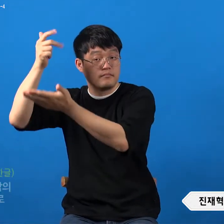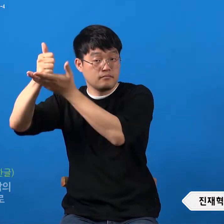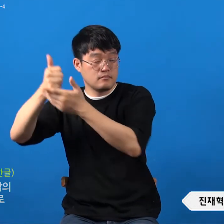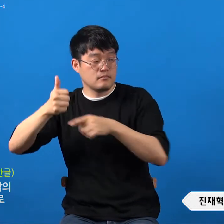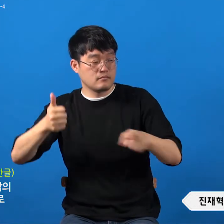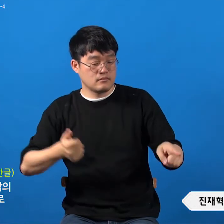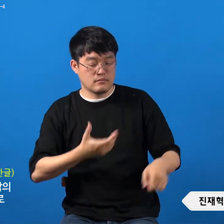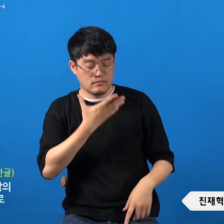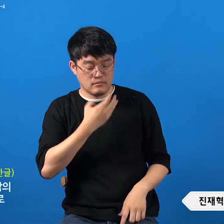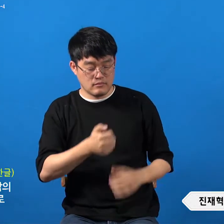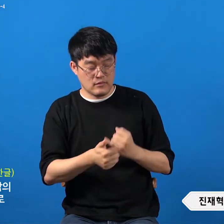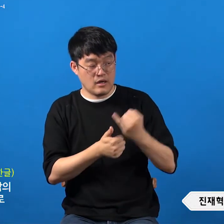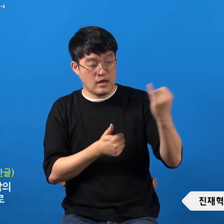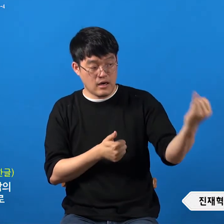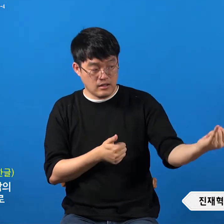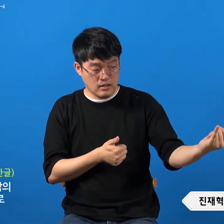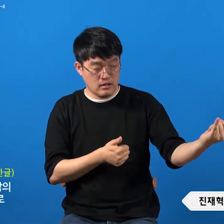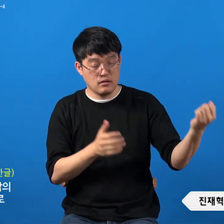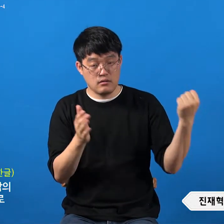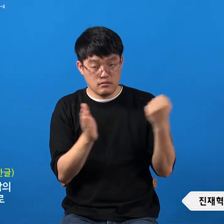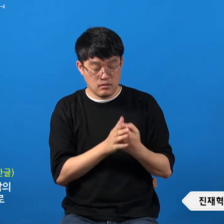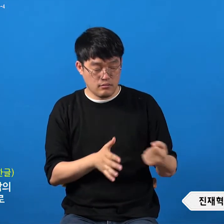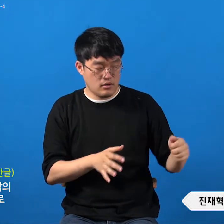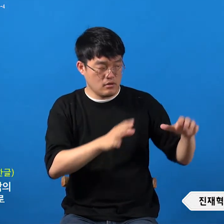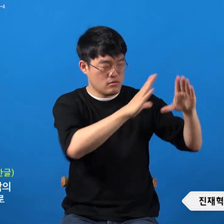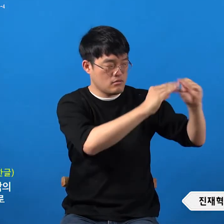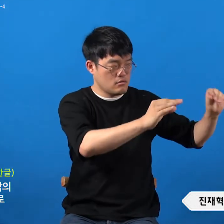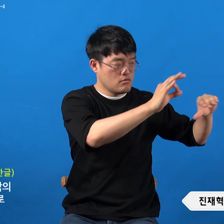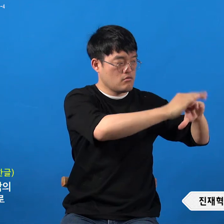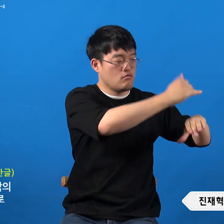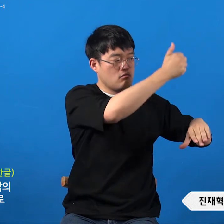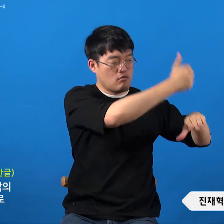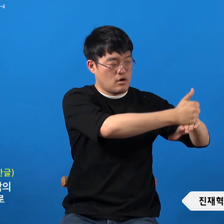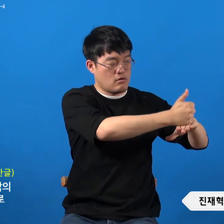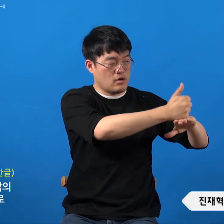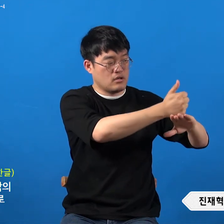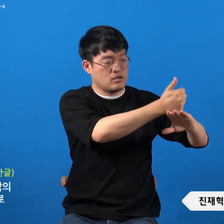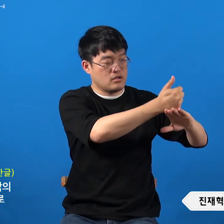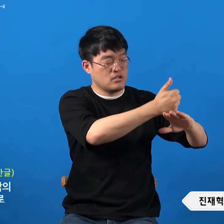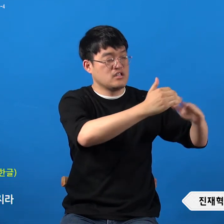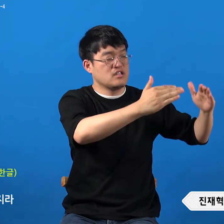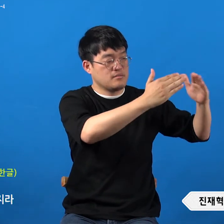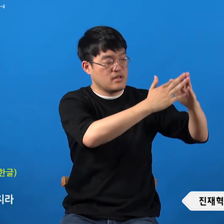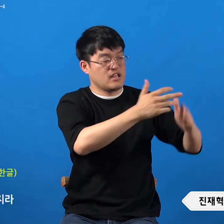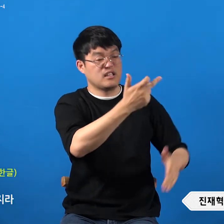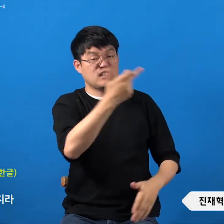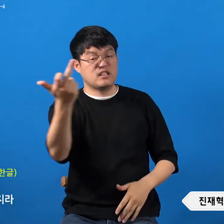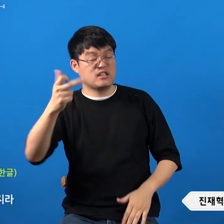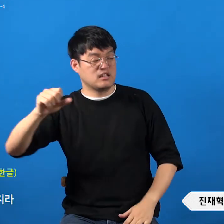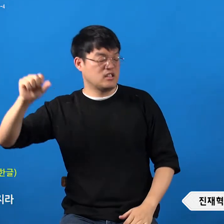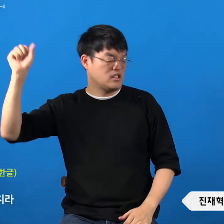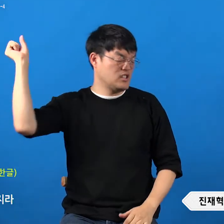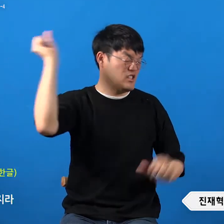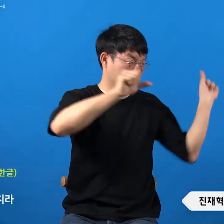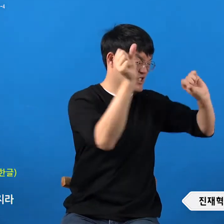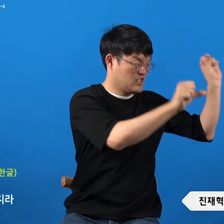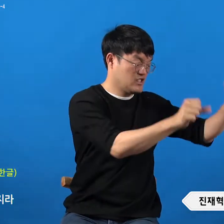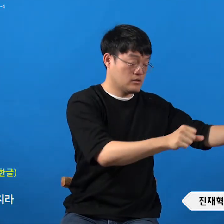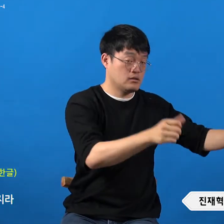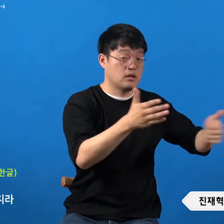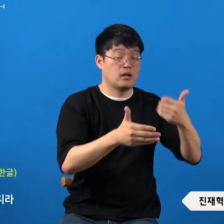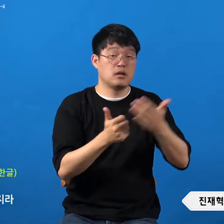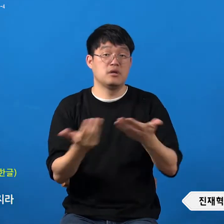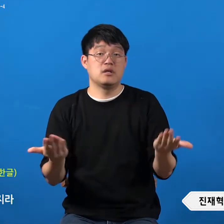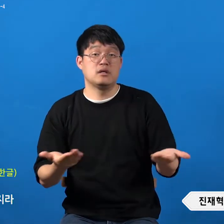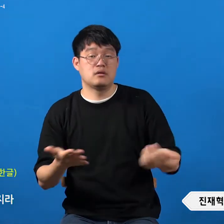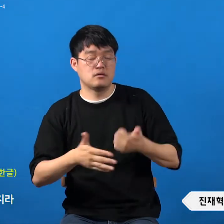여호와께서 아브라함의 아내 사라의 영고로 바로와 그 집에 큰 재앙을 내리신지라. 하나님이